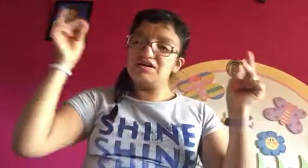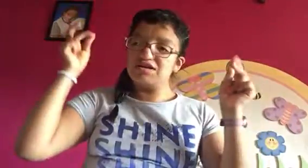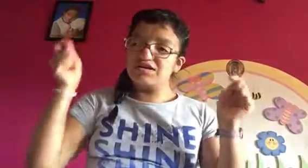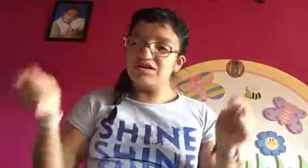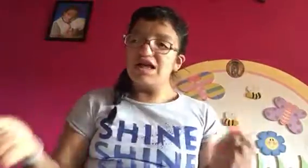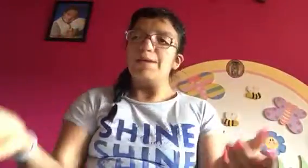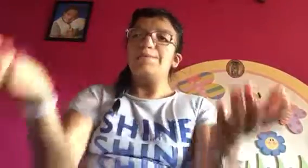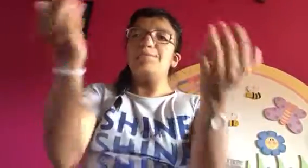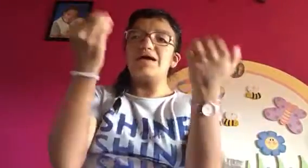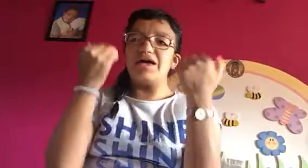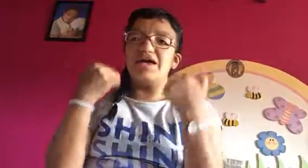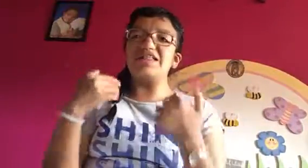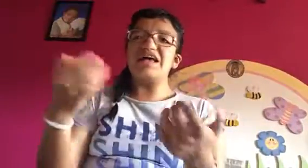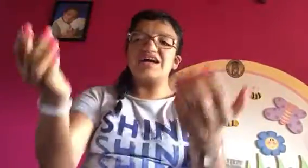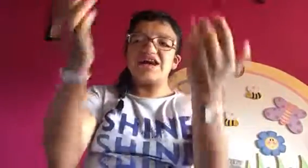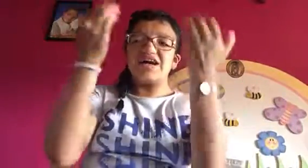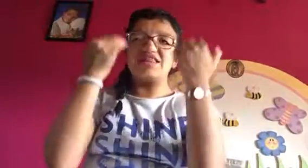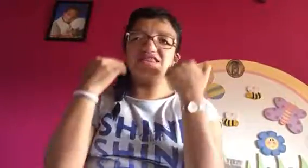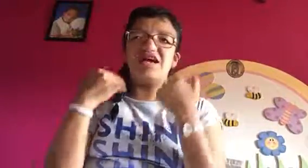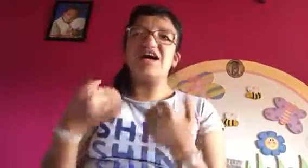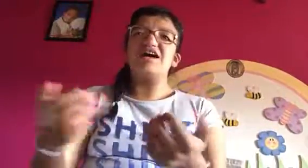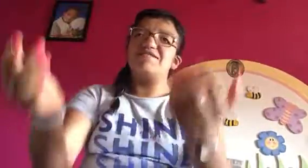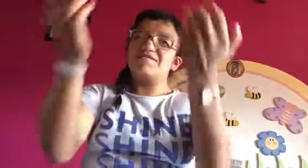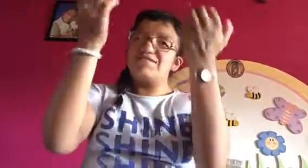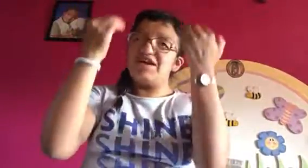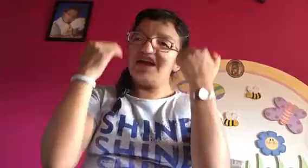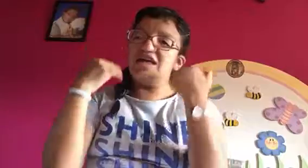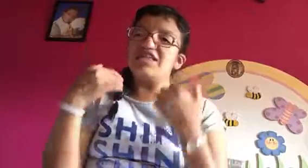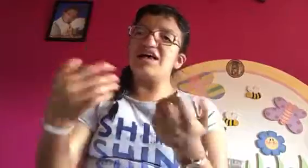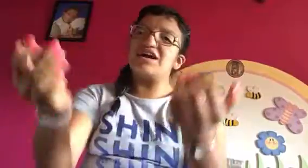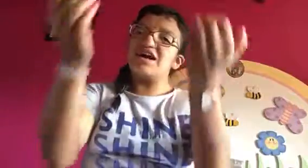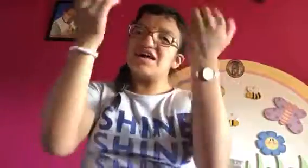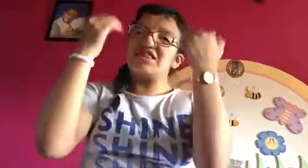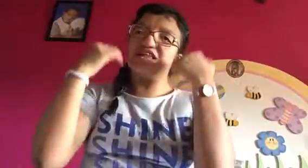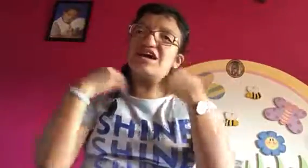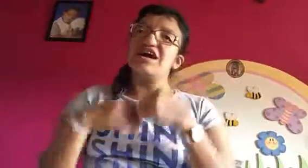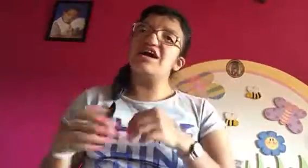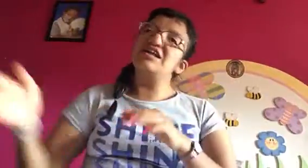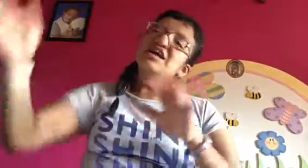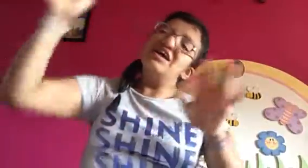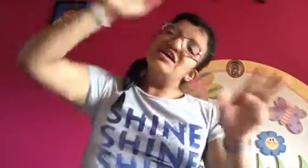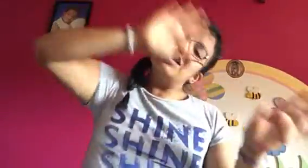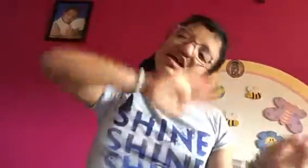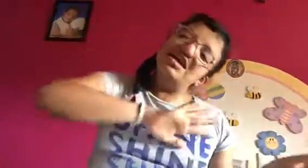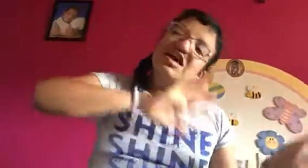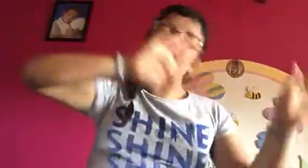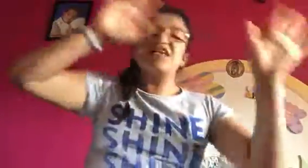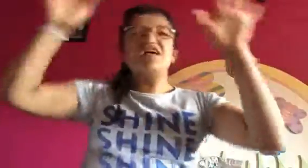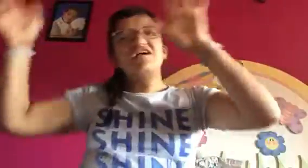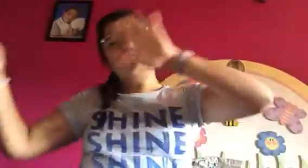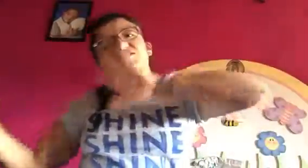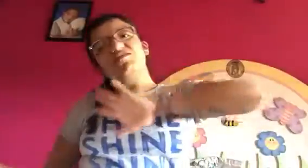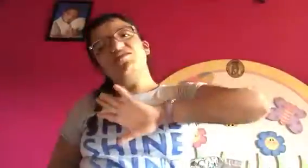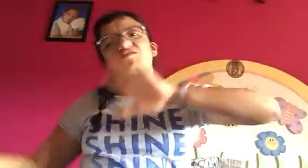hogar. Ven a cantar, ven a cantar, que ya llegó